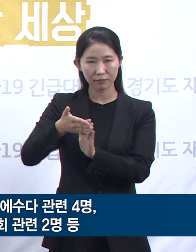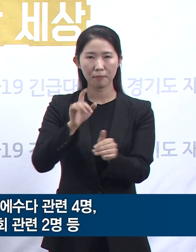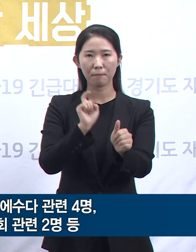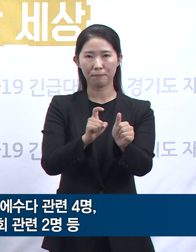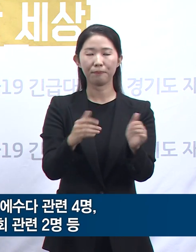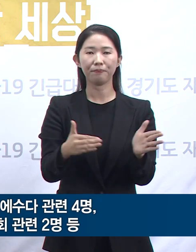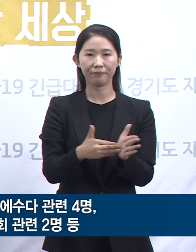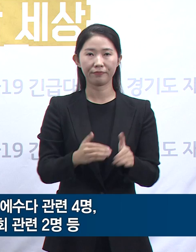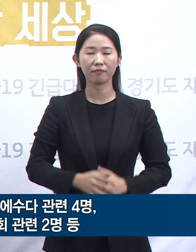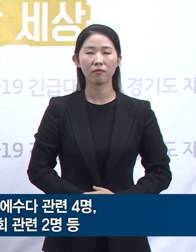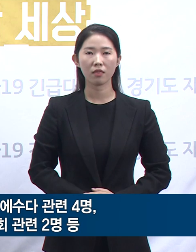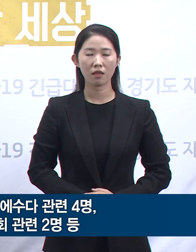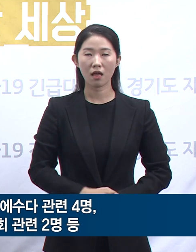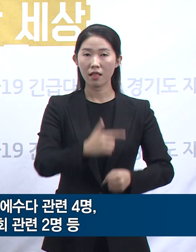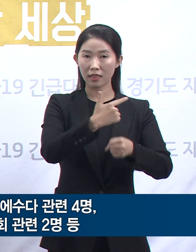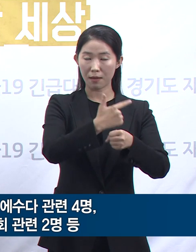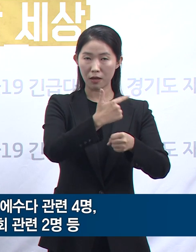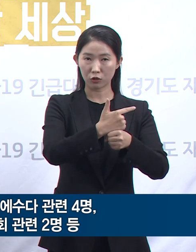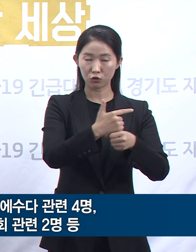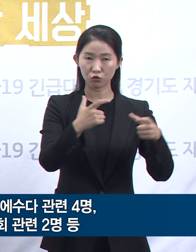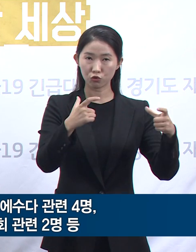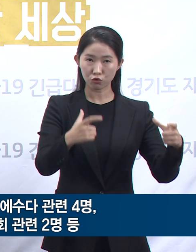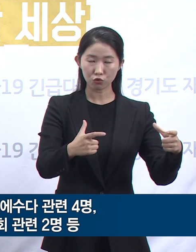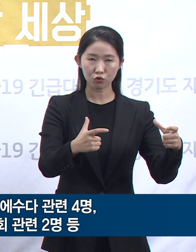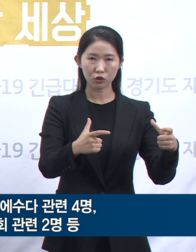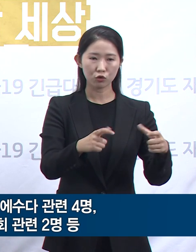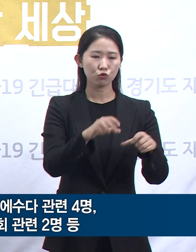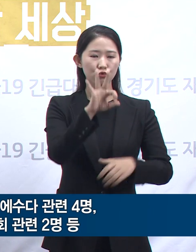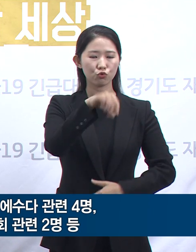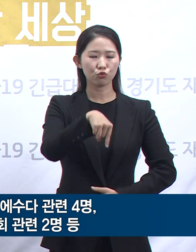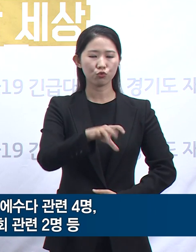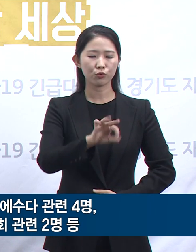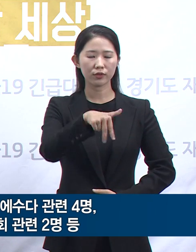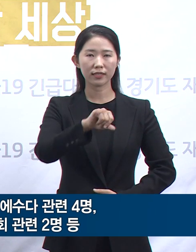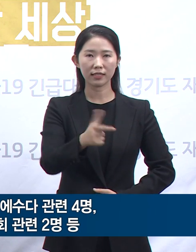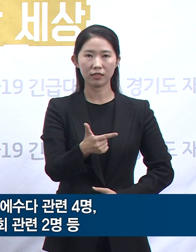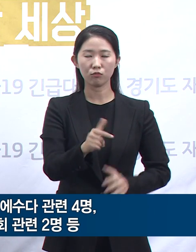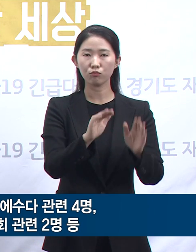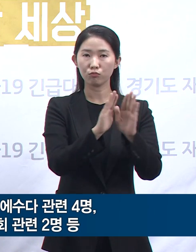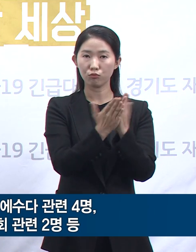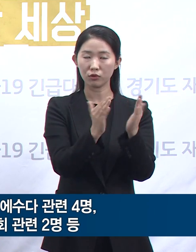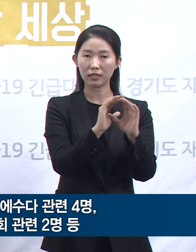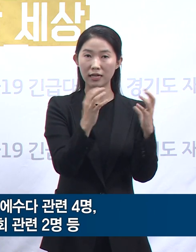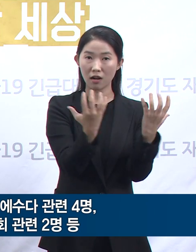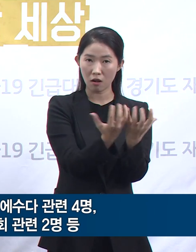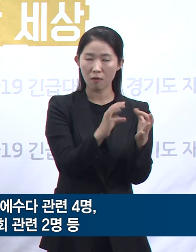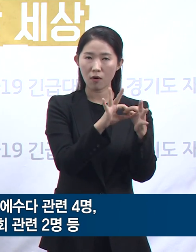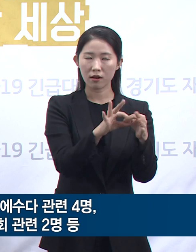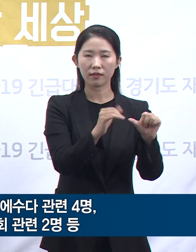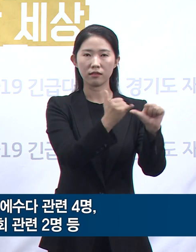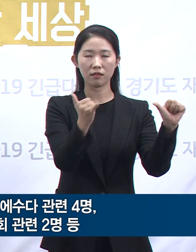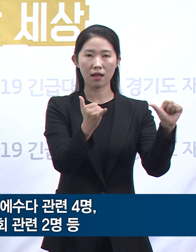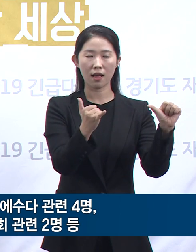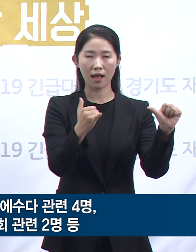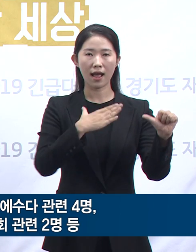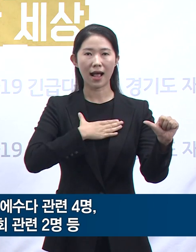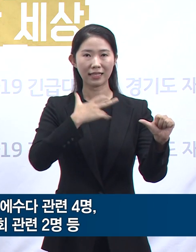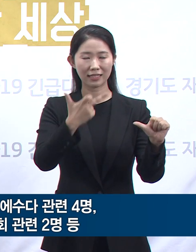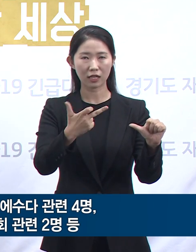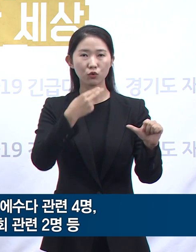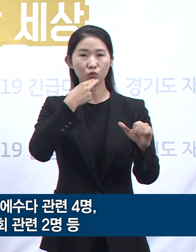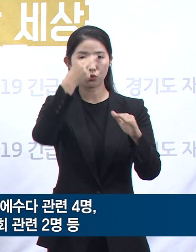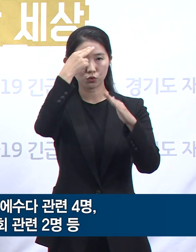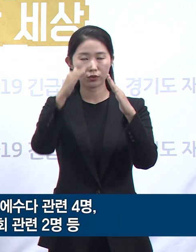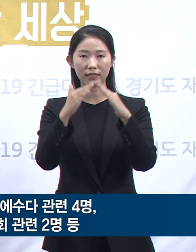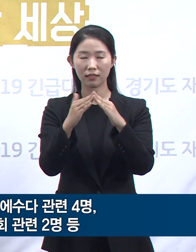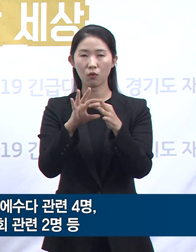경로를 보면은 남양주 진접의 웅진 무클럽 관련 5명, 안산 참새들의 수다 관련 4명,